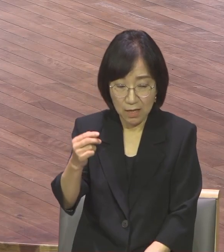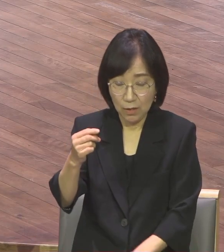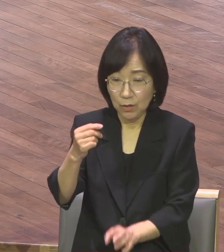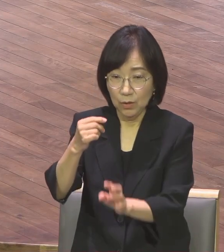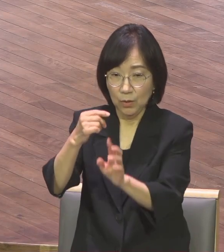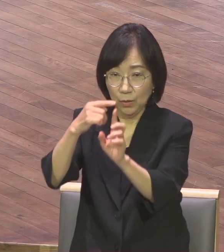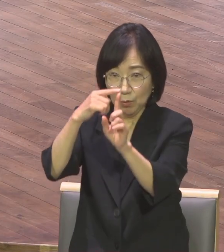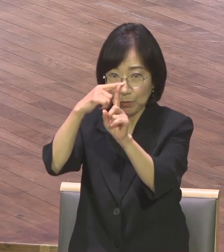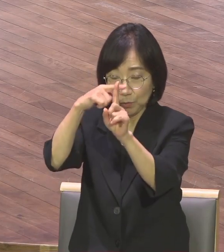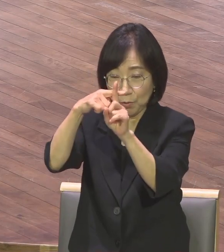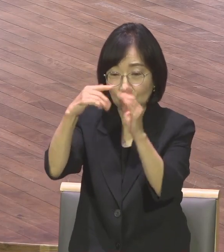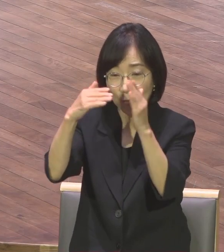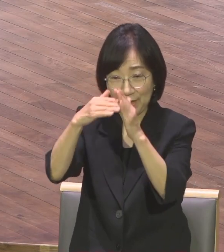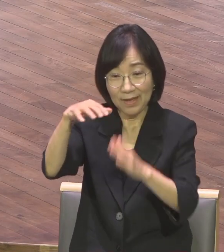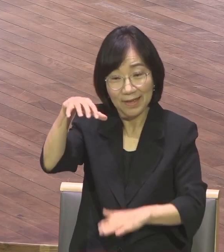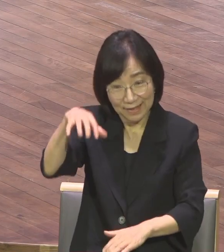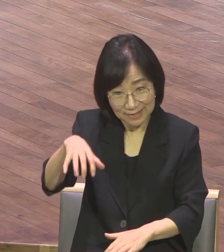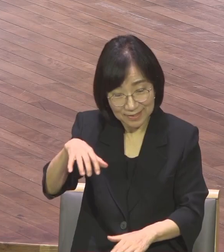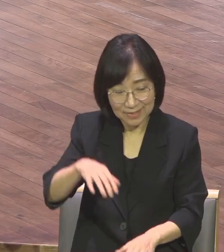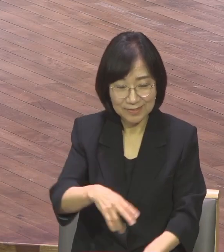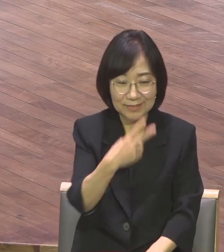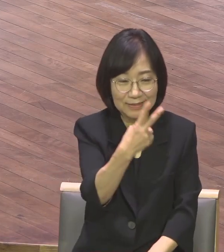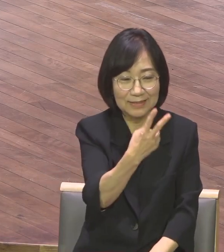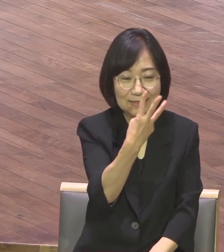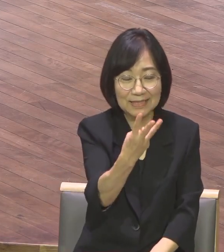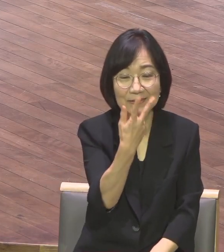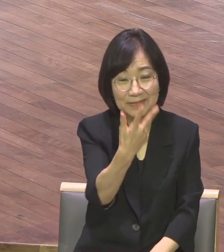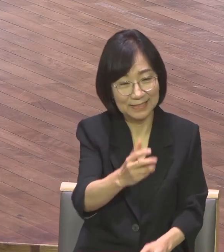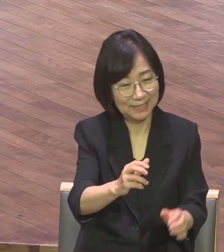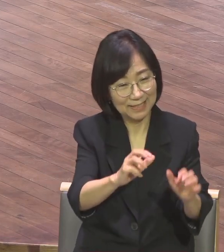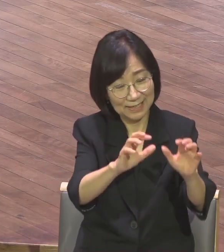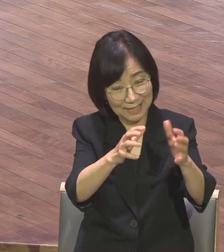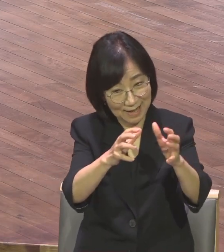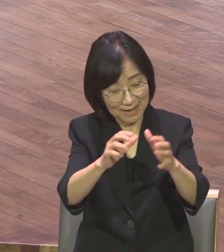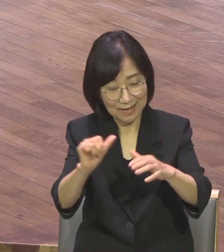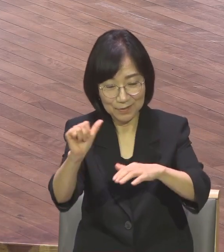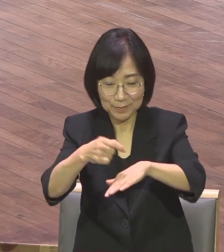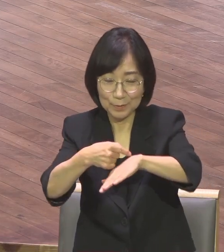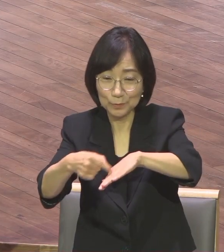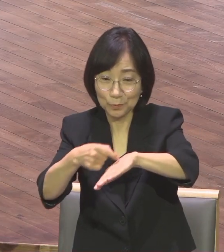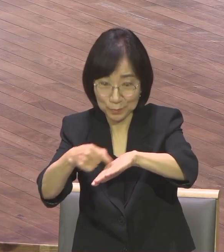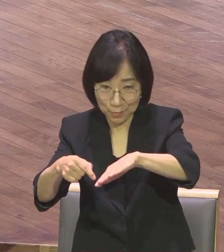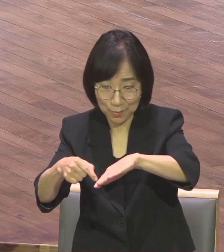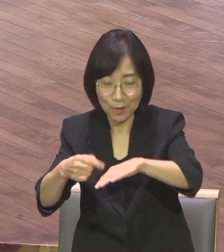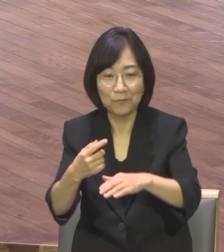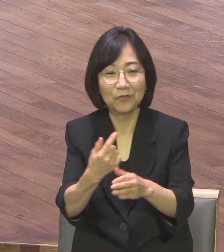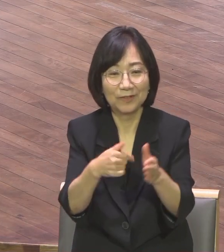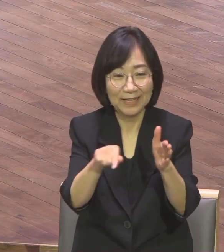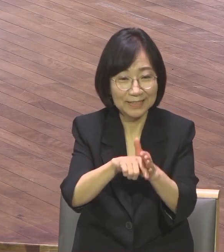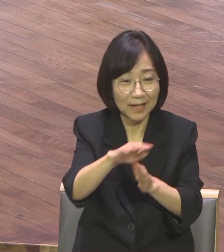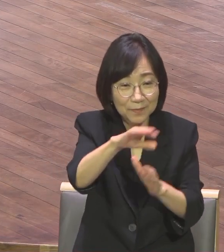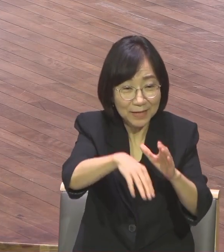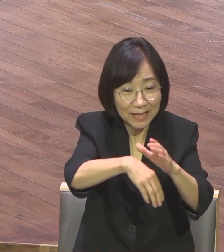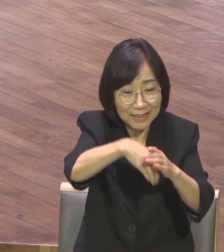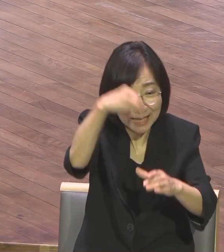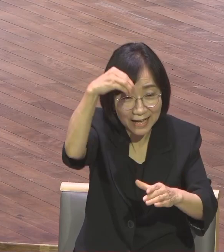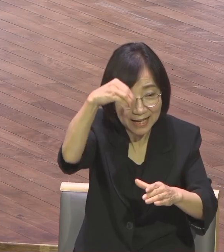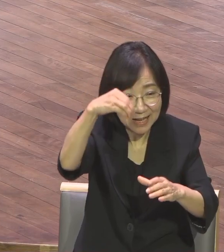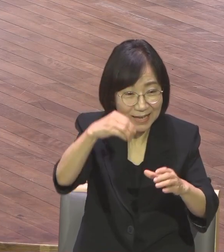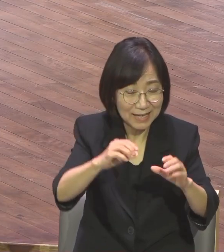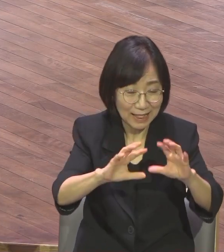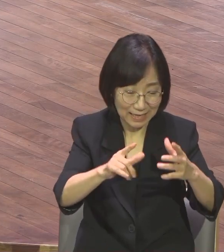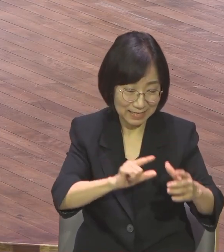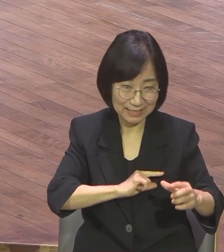교회적으로 237 나라 5천종 보호마을 위해서 237 나라별 구성팀을 구성해서 한 나라별 팀이 제대로